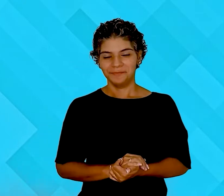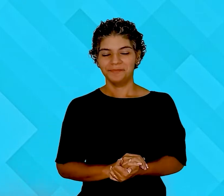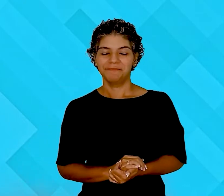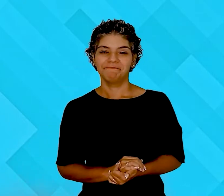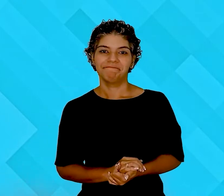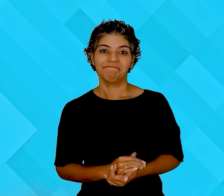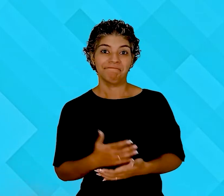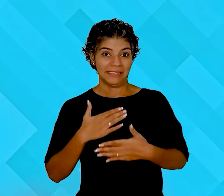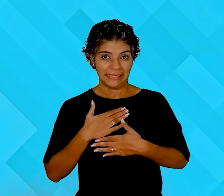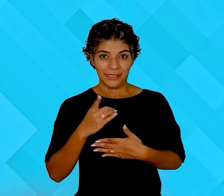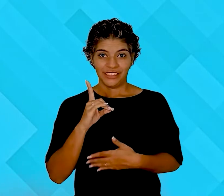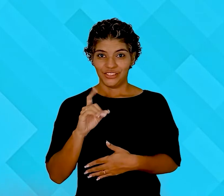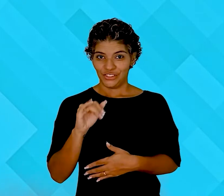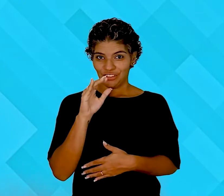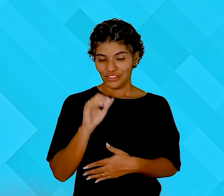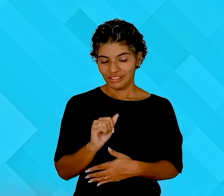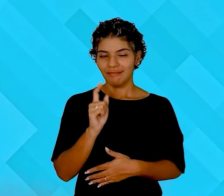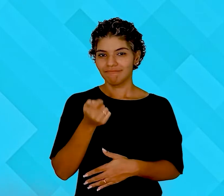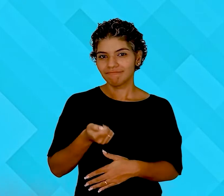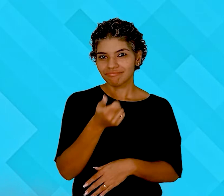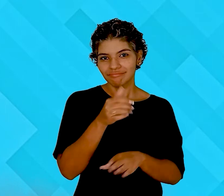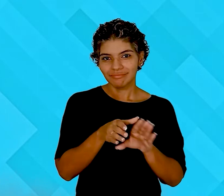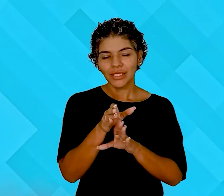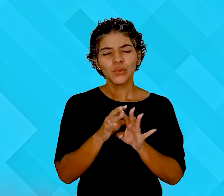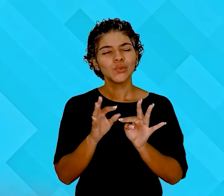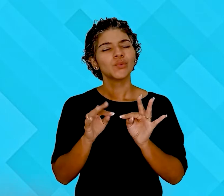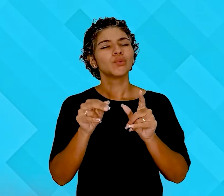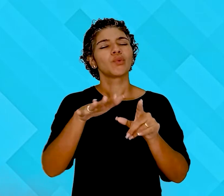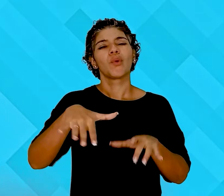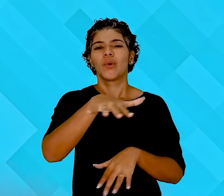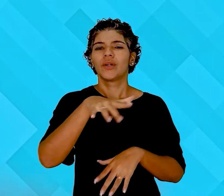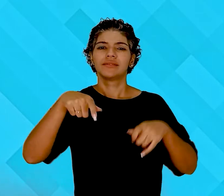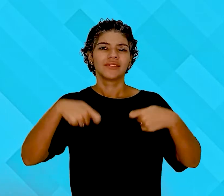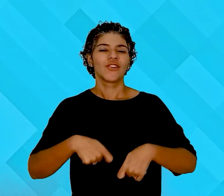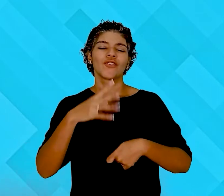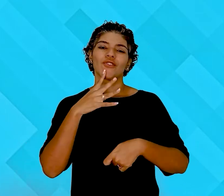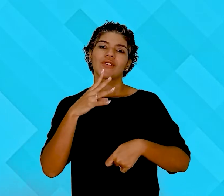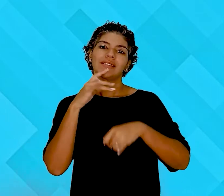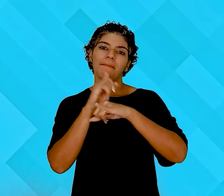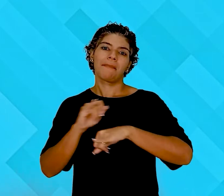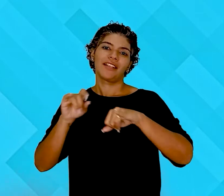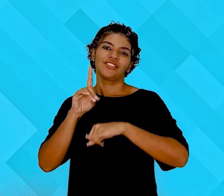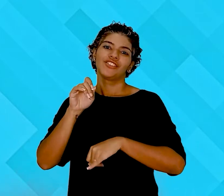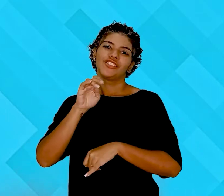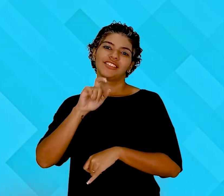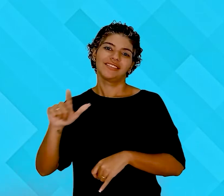nessa necessidade, eu diria para escolher muito bem em quais especialistas colar, porque a gente sempre vai